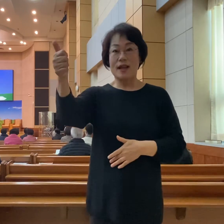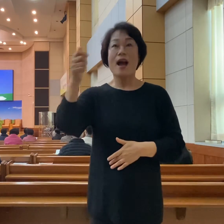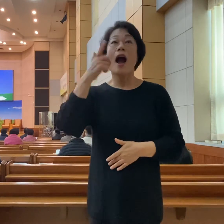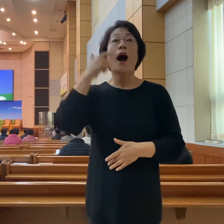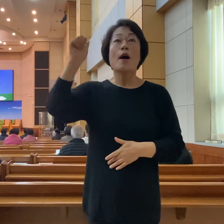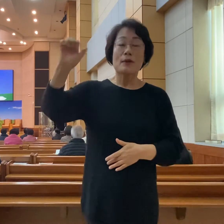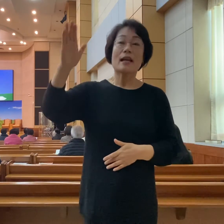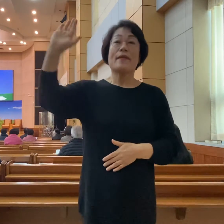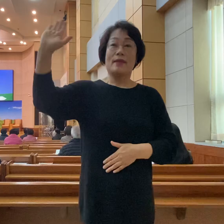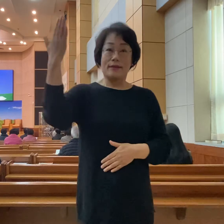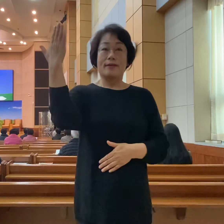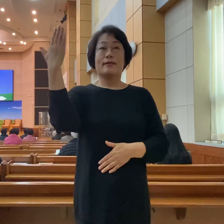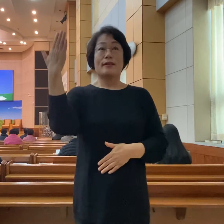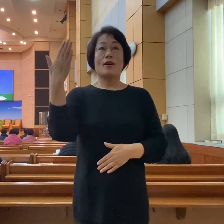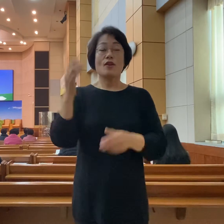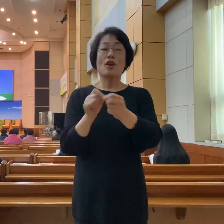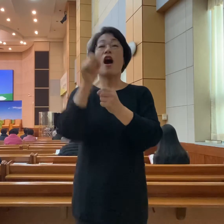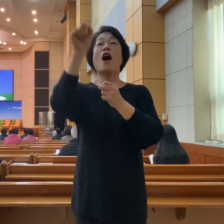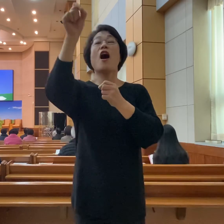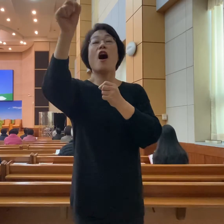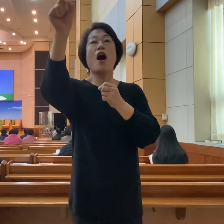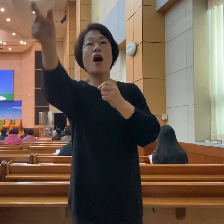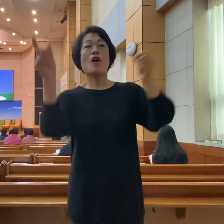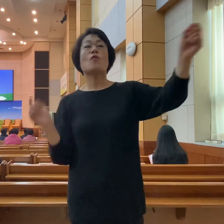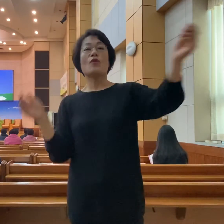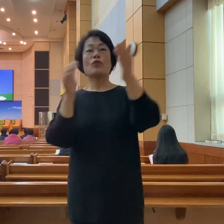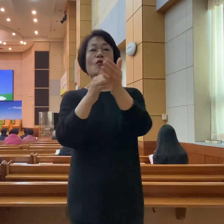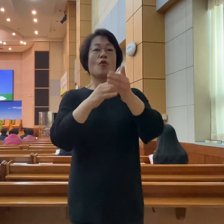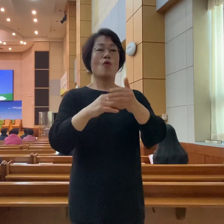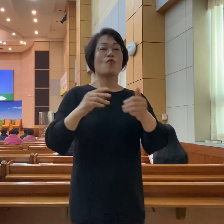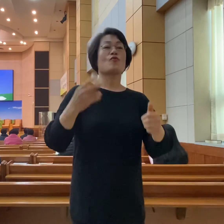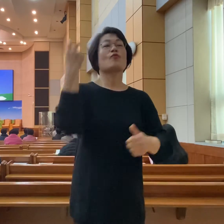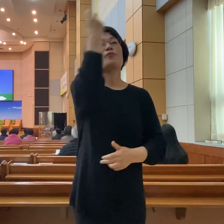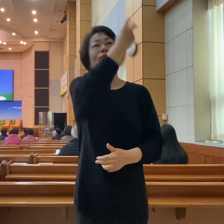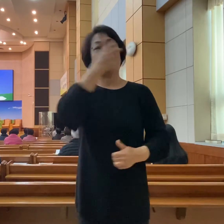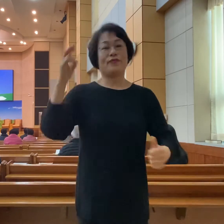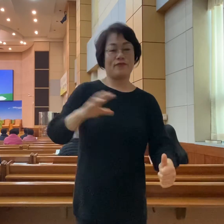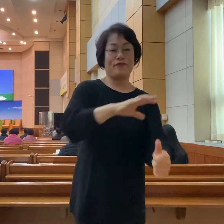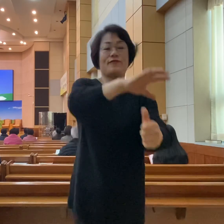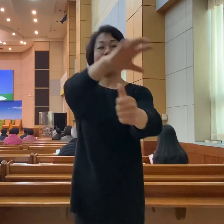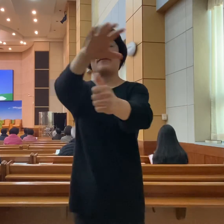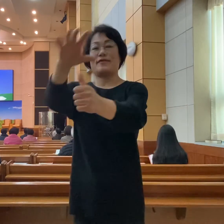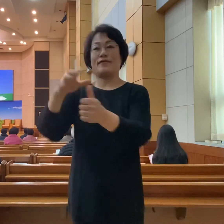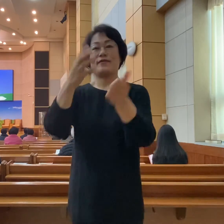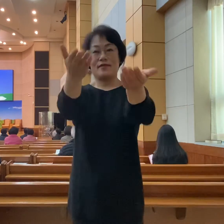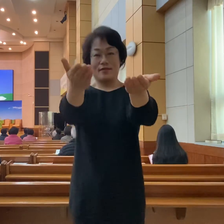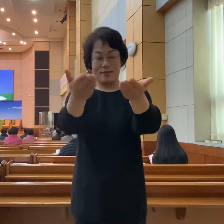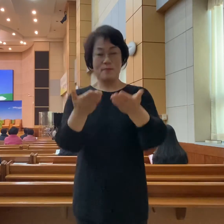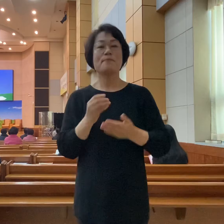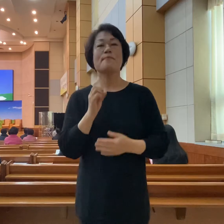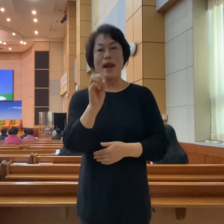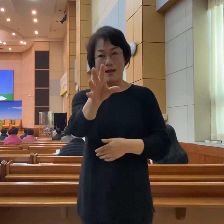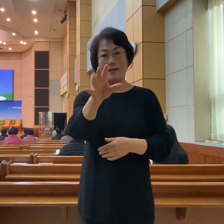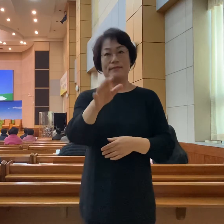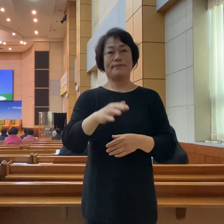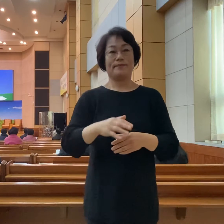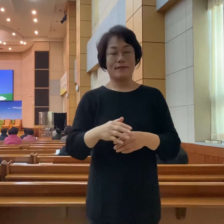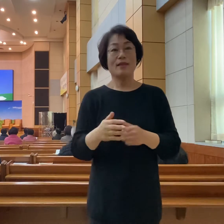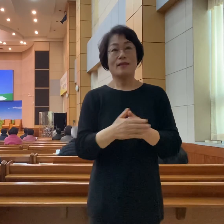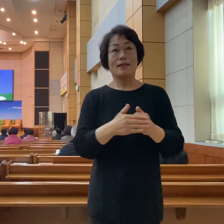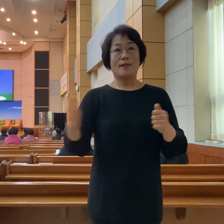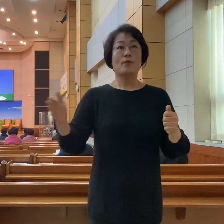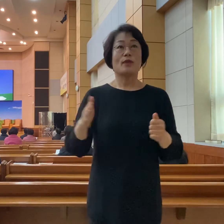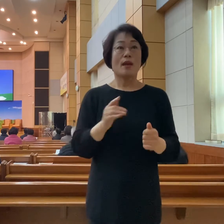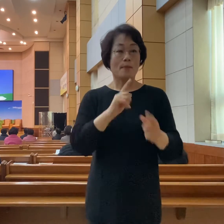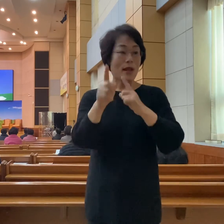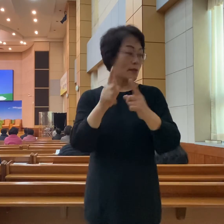아버지가 되셔서 영원토록 돌아보신다고 그렇게 이제 말씀하는 것입니다. 이